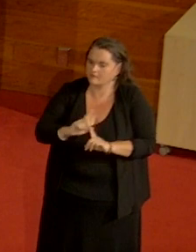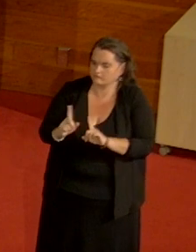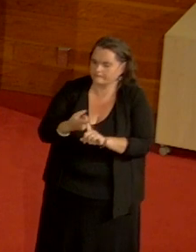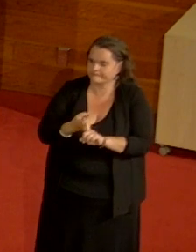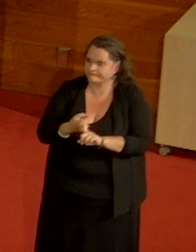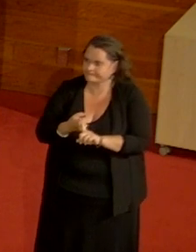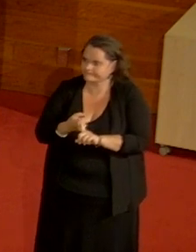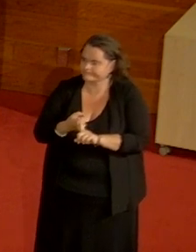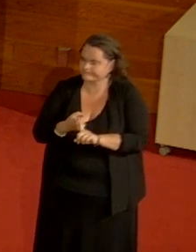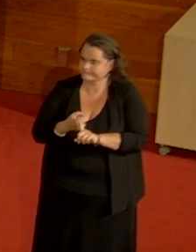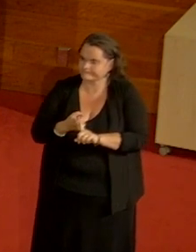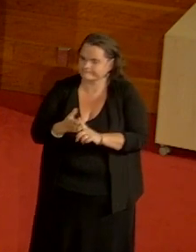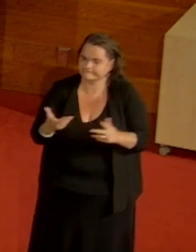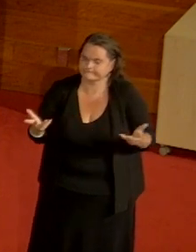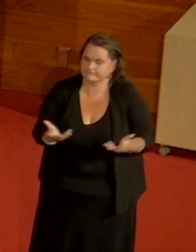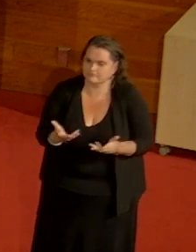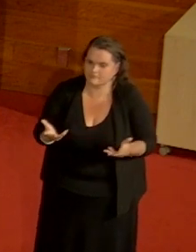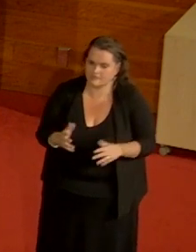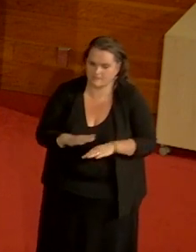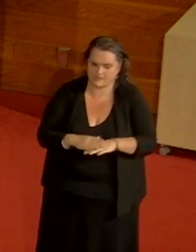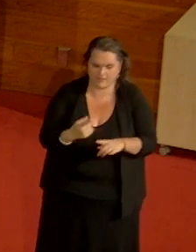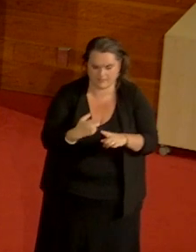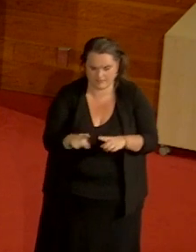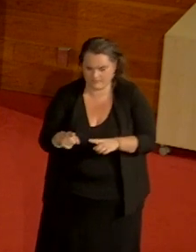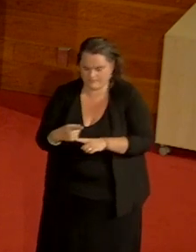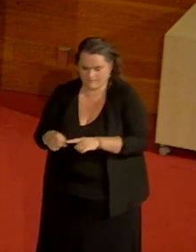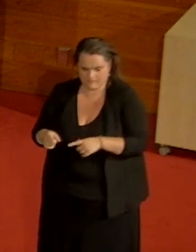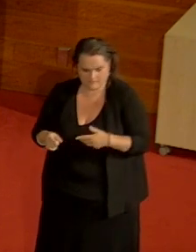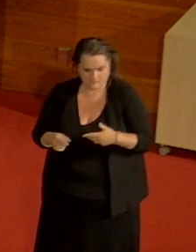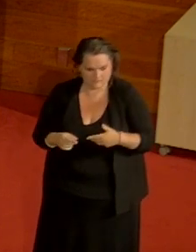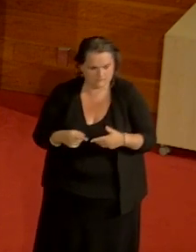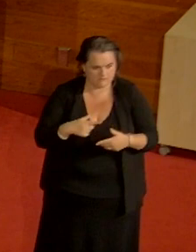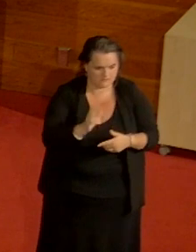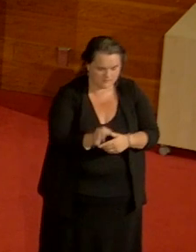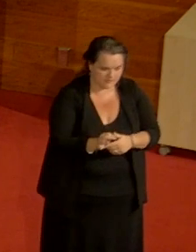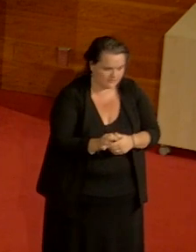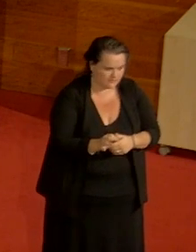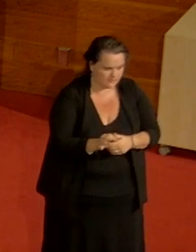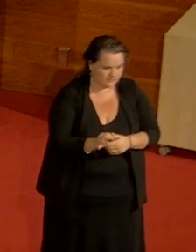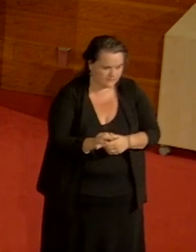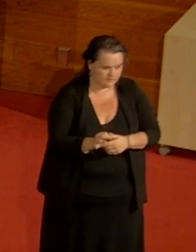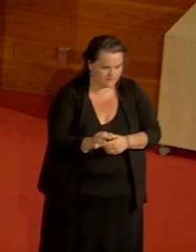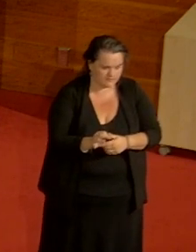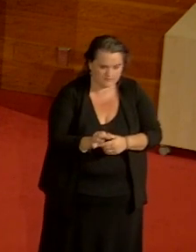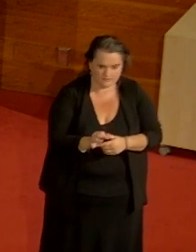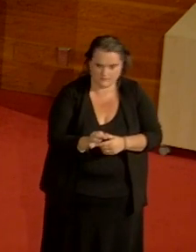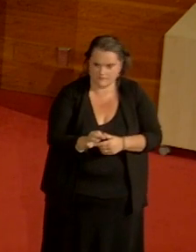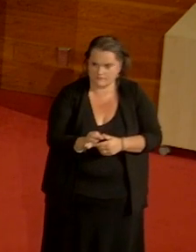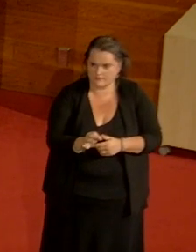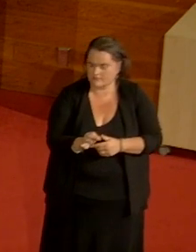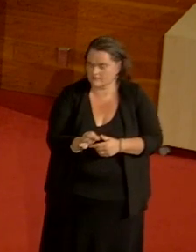identificar lo que ha acontecido para diferenciar esas esas verdades de de esas de esa